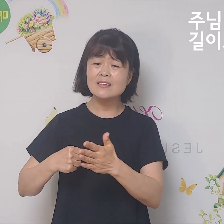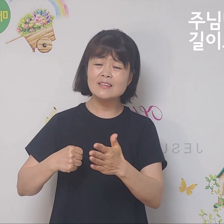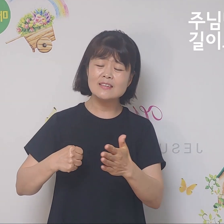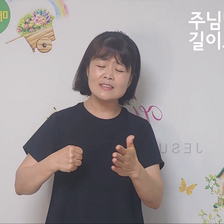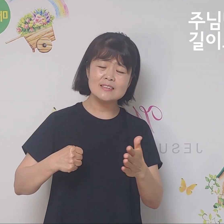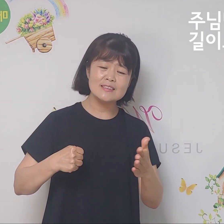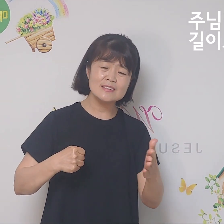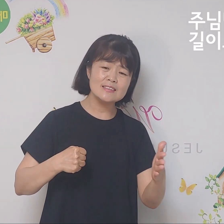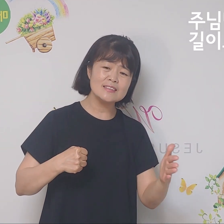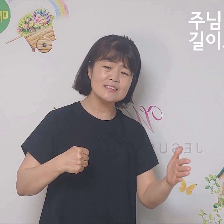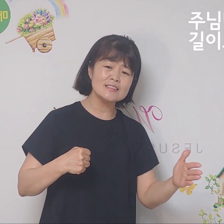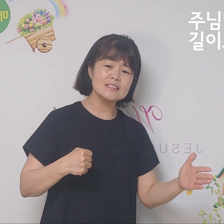길이오니